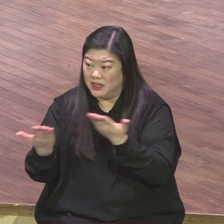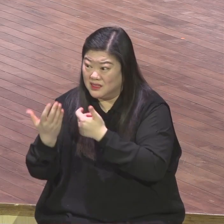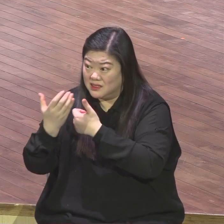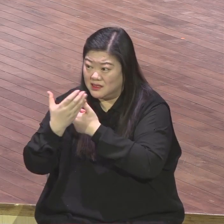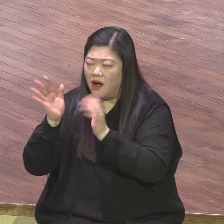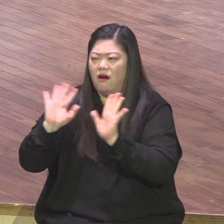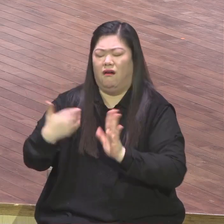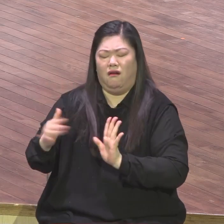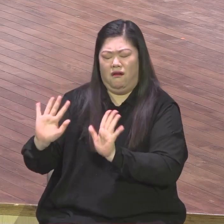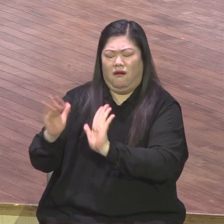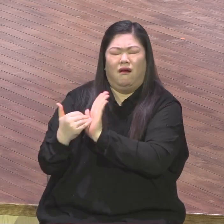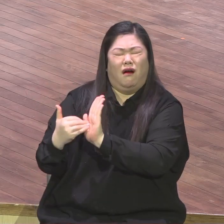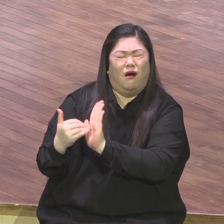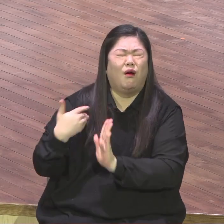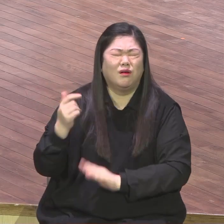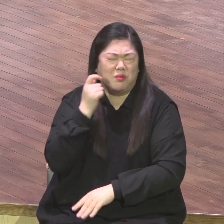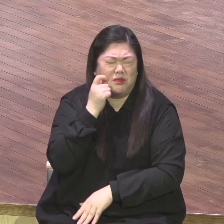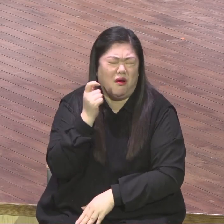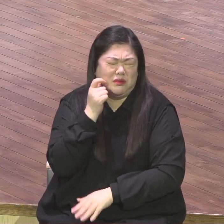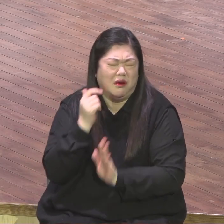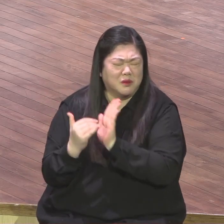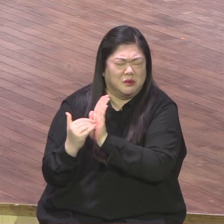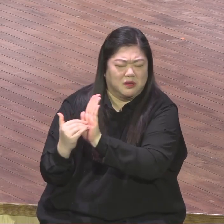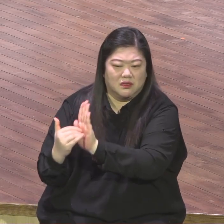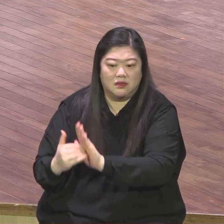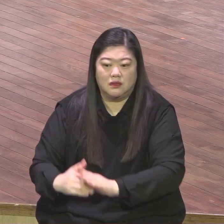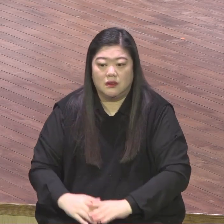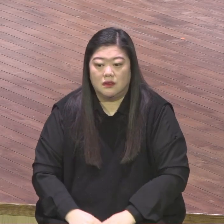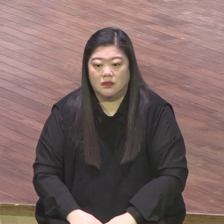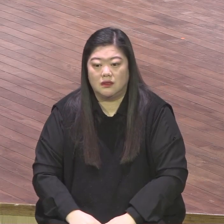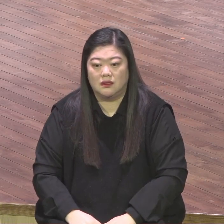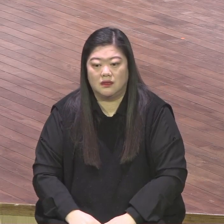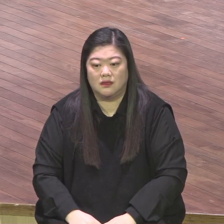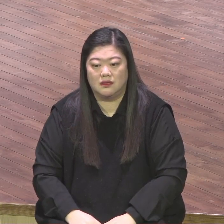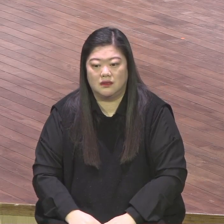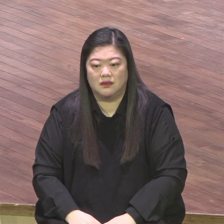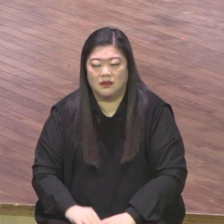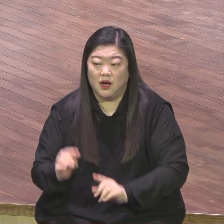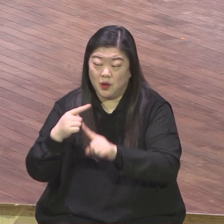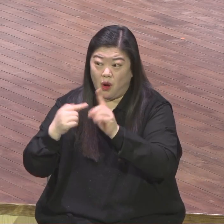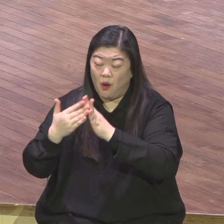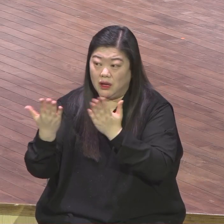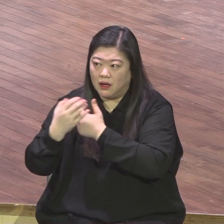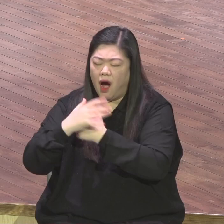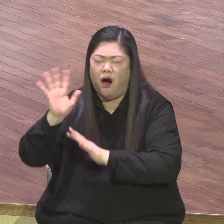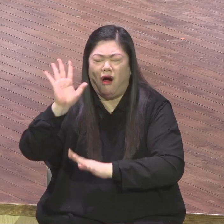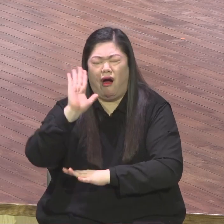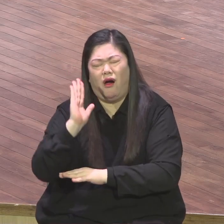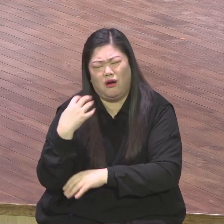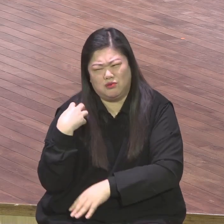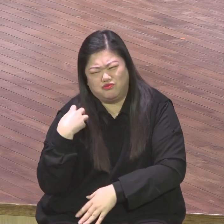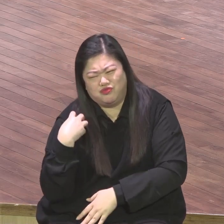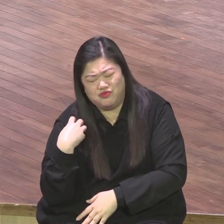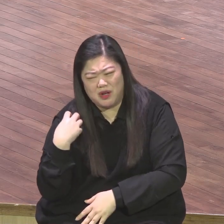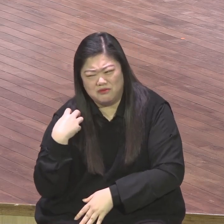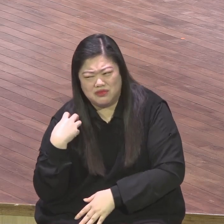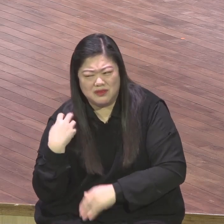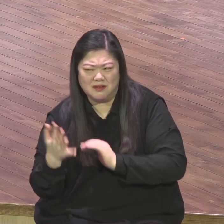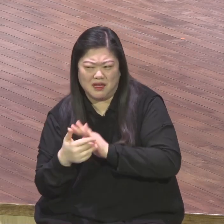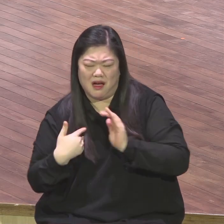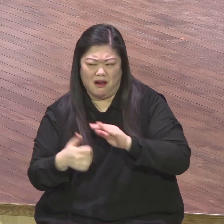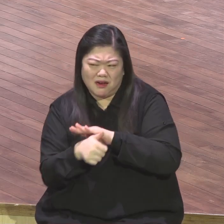짐으로 여깁니다. 완전 속는 거예요. 나 부담스러워. 사단의